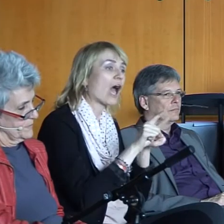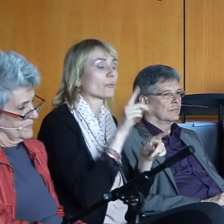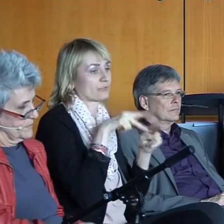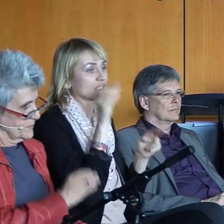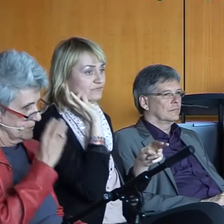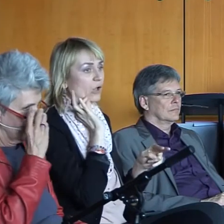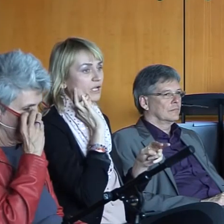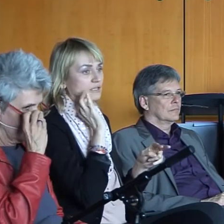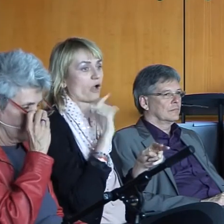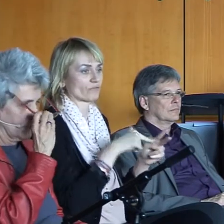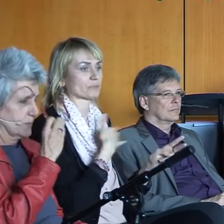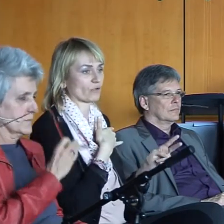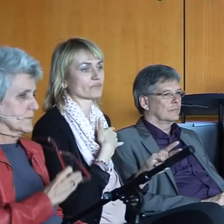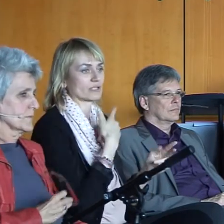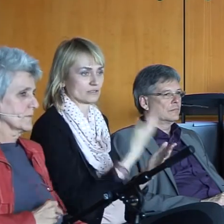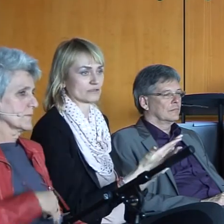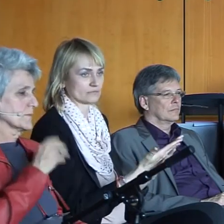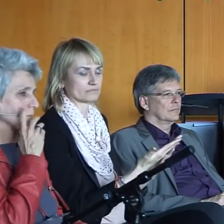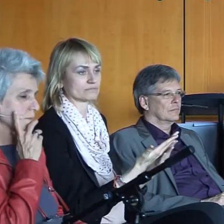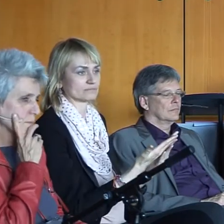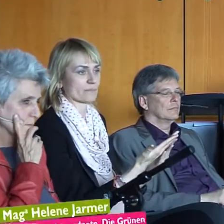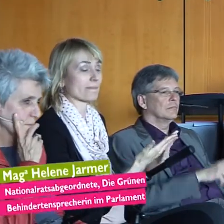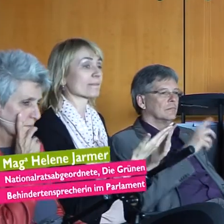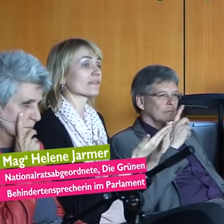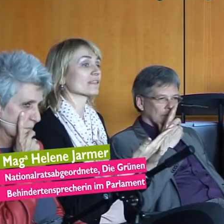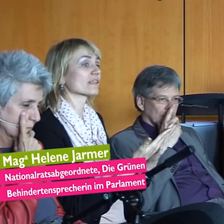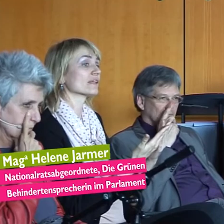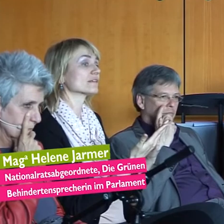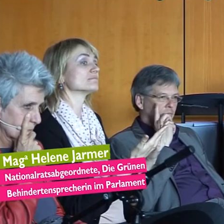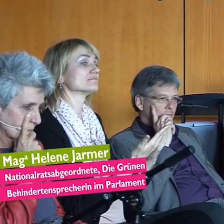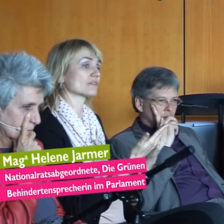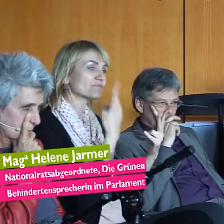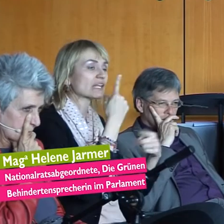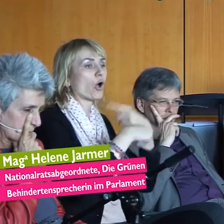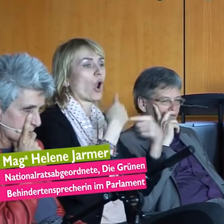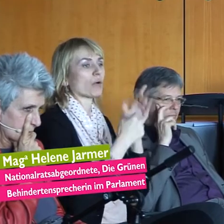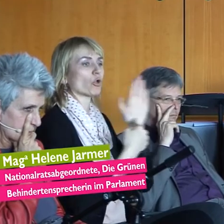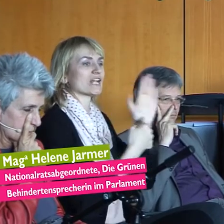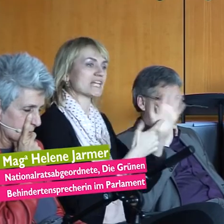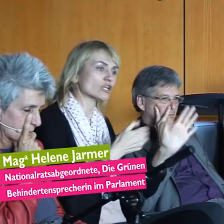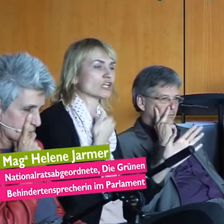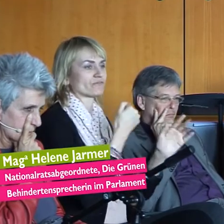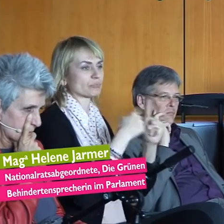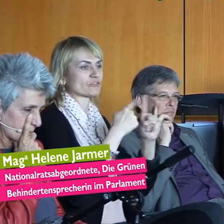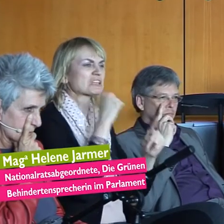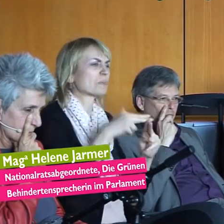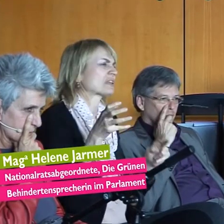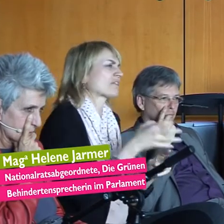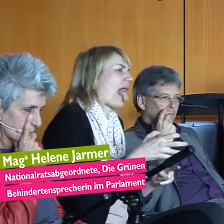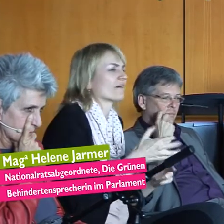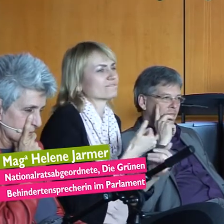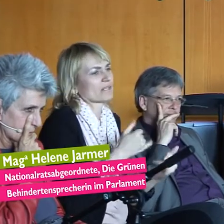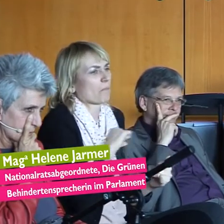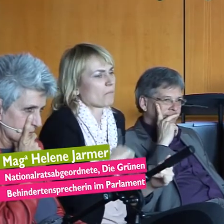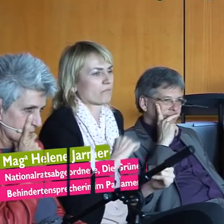gestellt, um zu sehen, wie viele behinderte Frauen überhaupt arbeiten in verschiedensten Posten und auch in wie